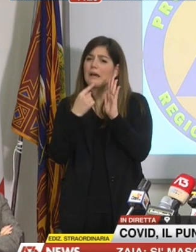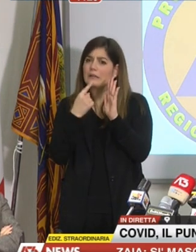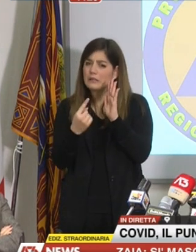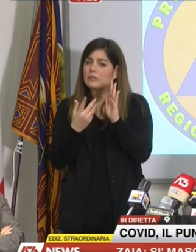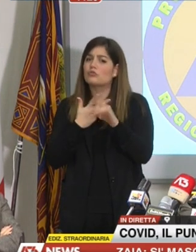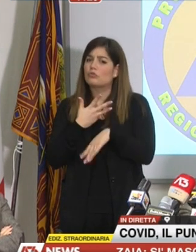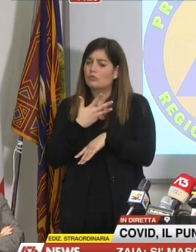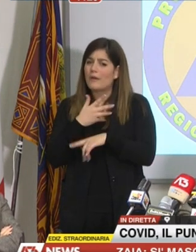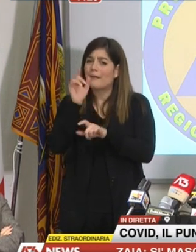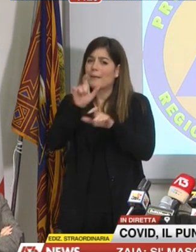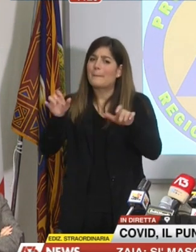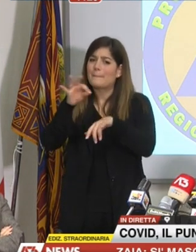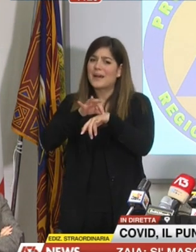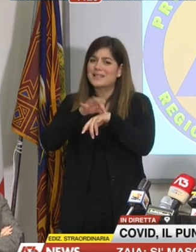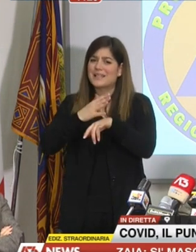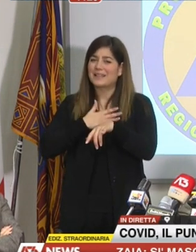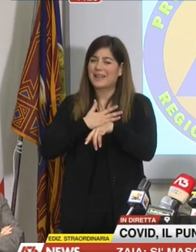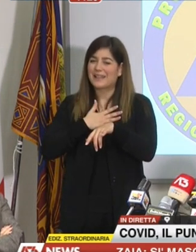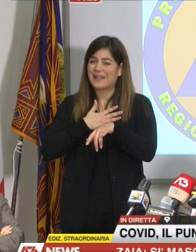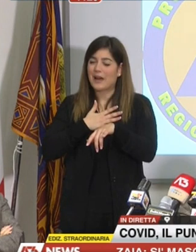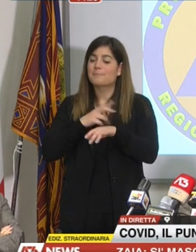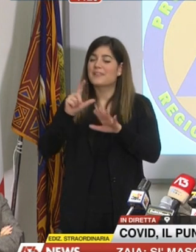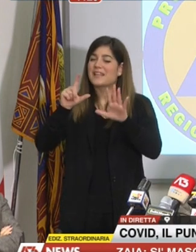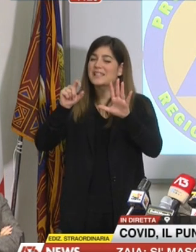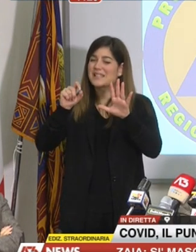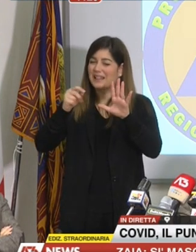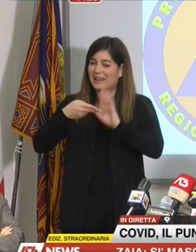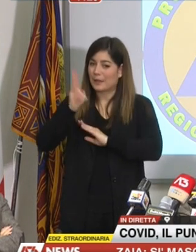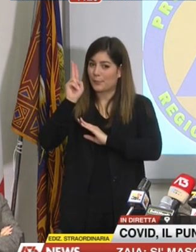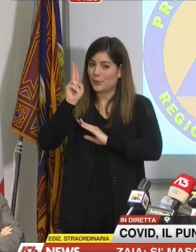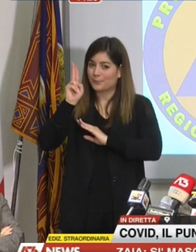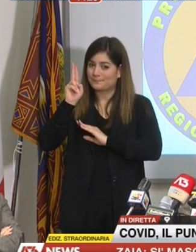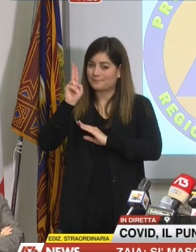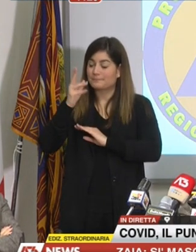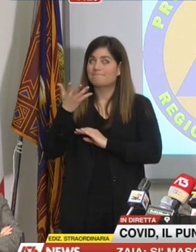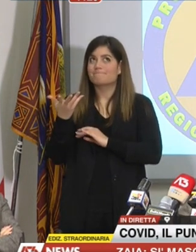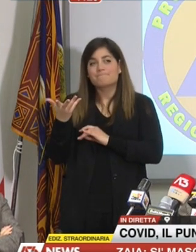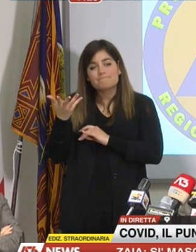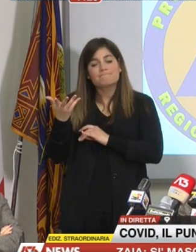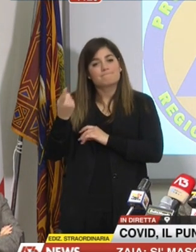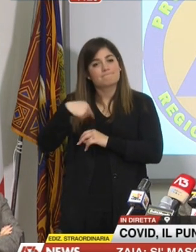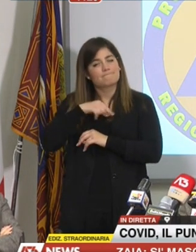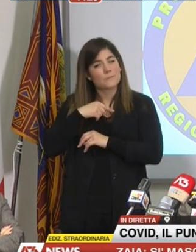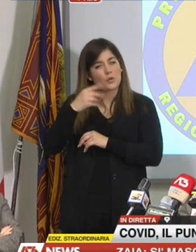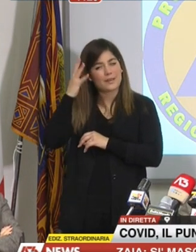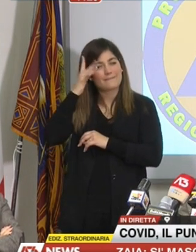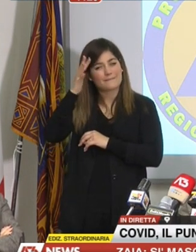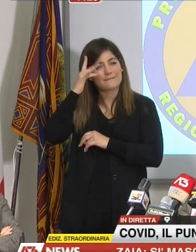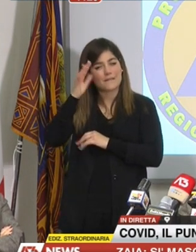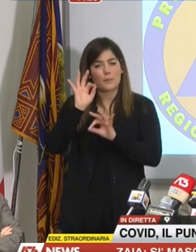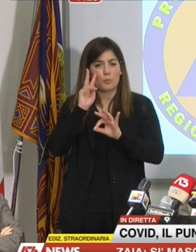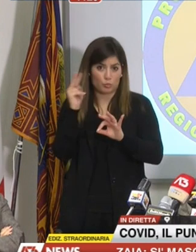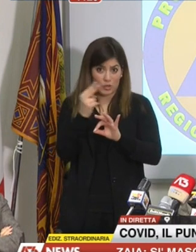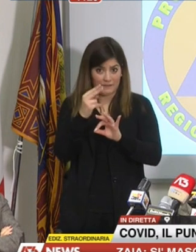70, e questo innalzamento dell'età ci fa ovviamente pensare, verosimilmente da un punto di vista